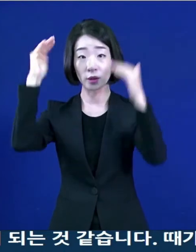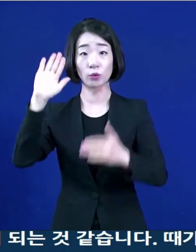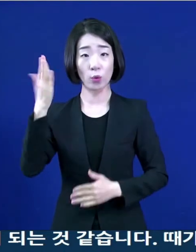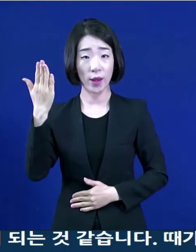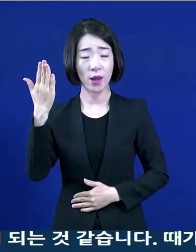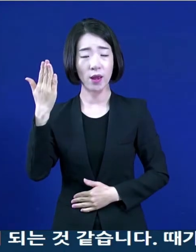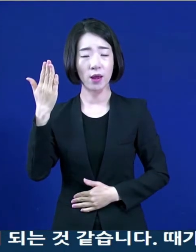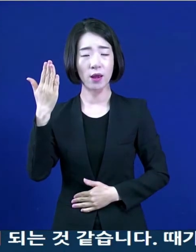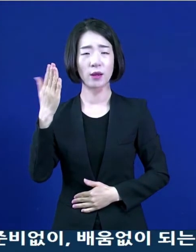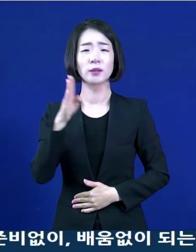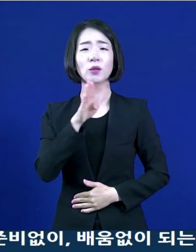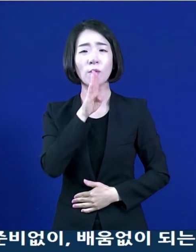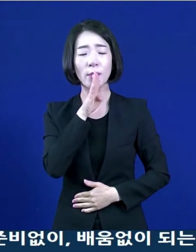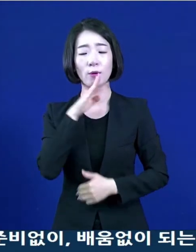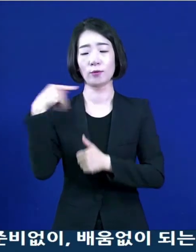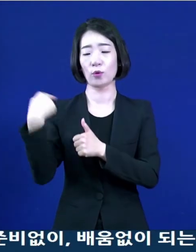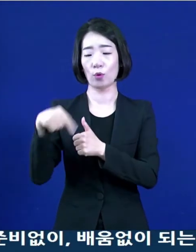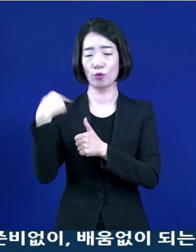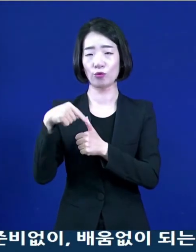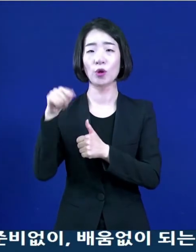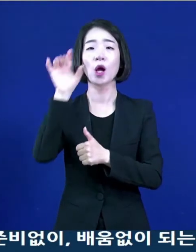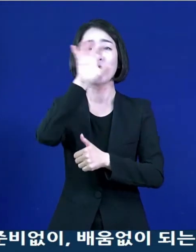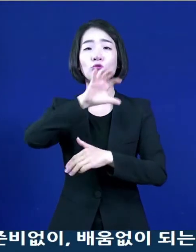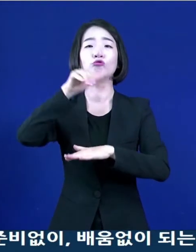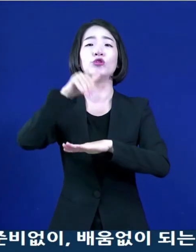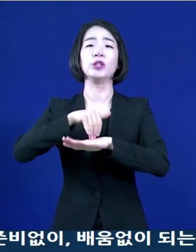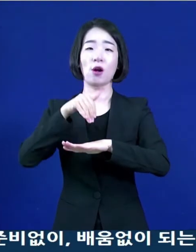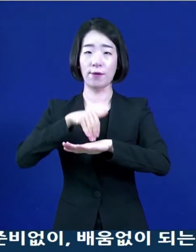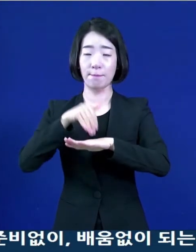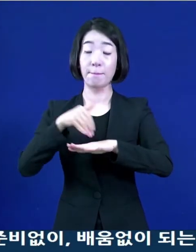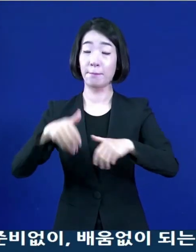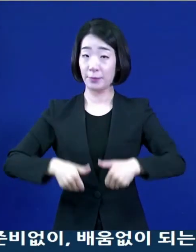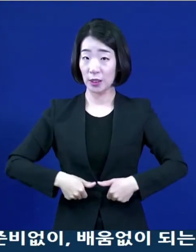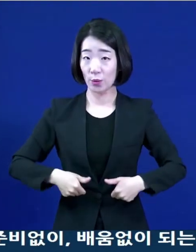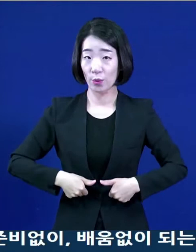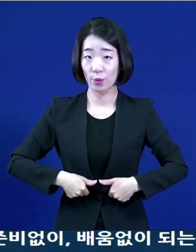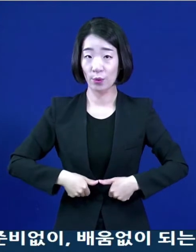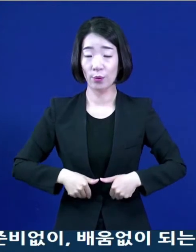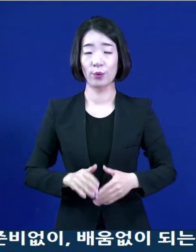적지 않은 교육과 훈련이 필요하다는 사실이죠.